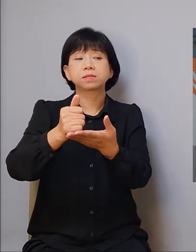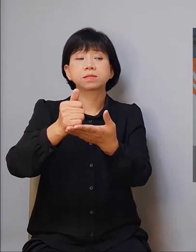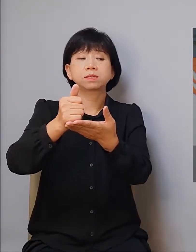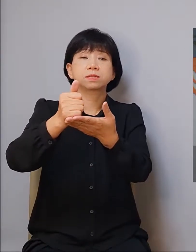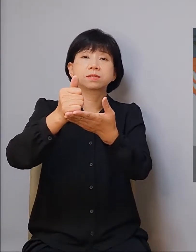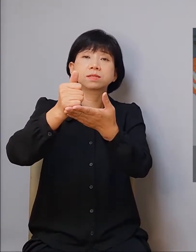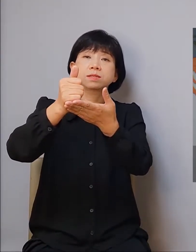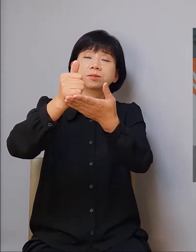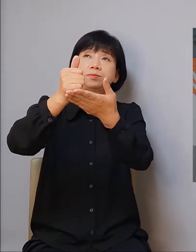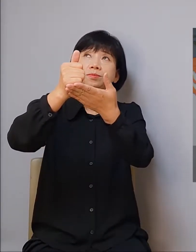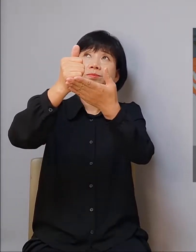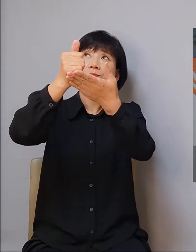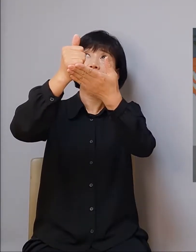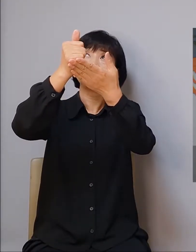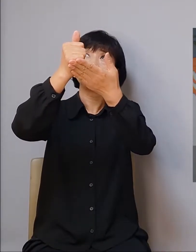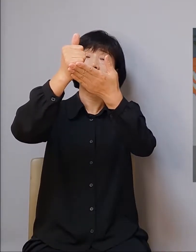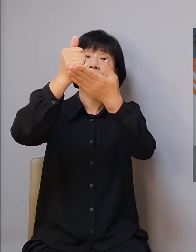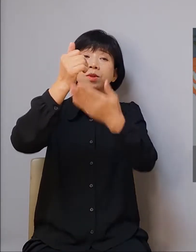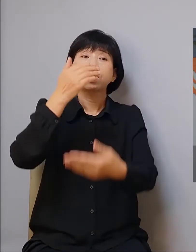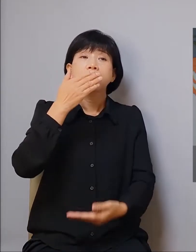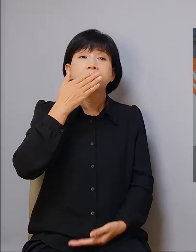하나님은